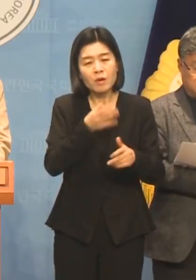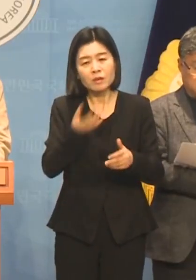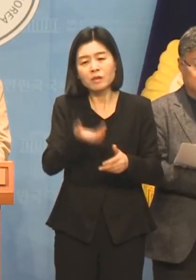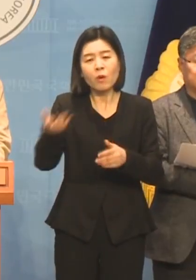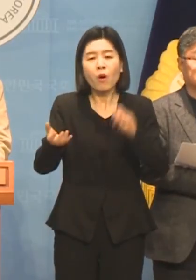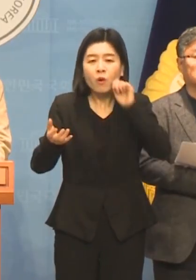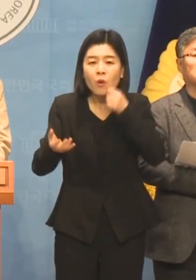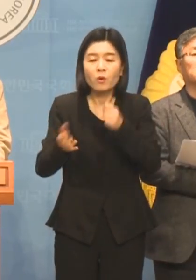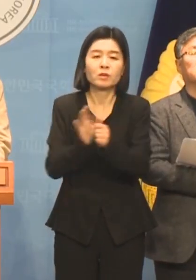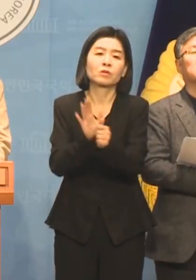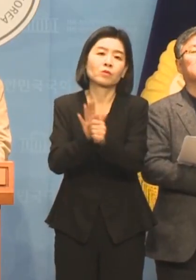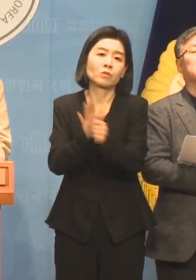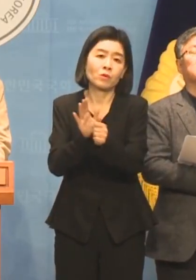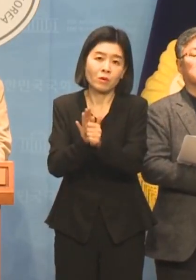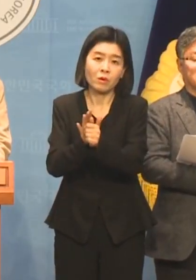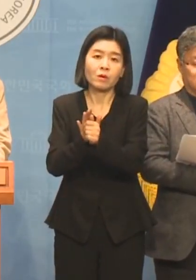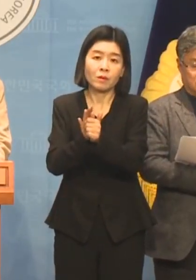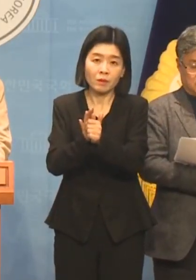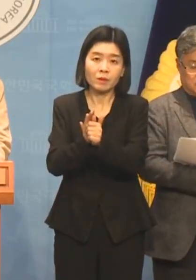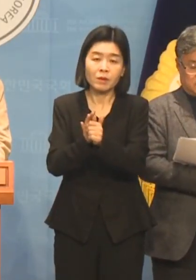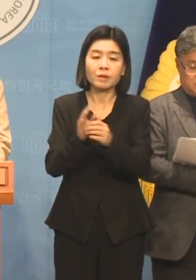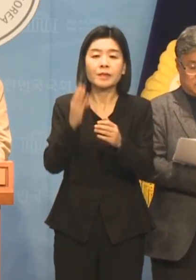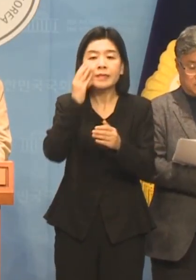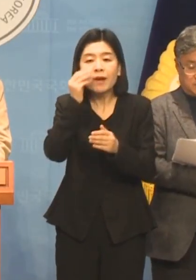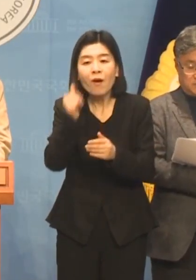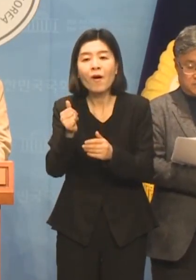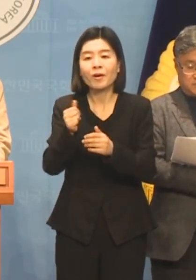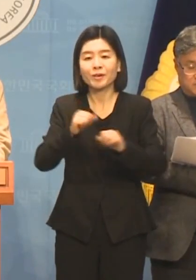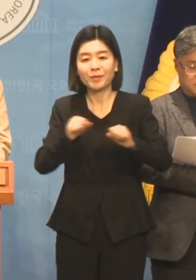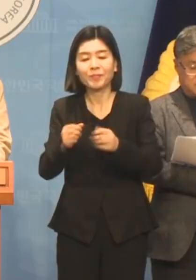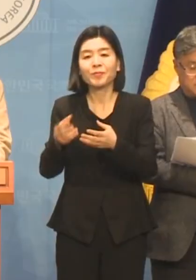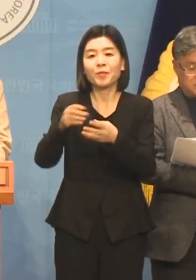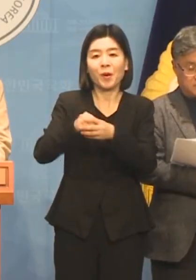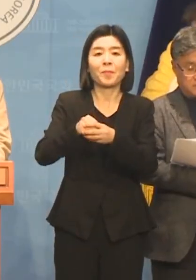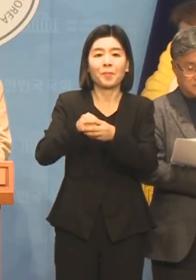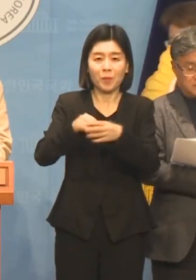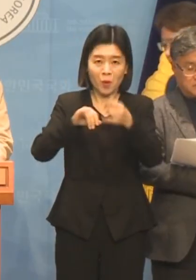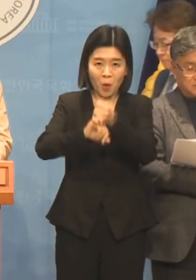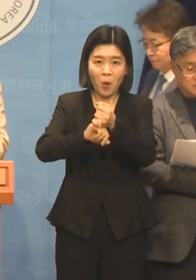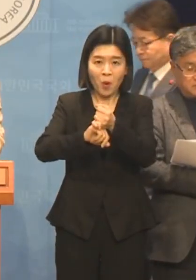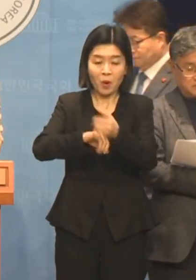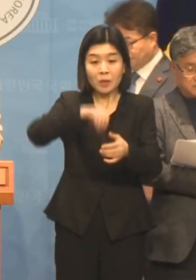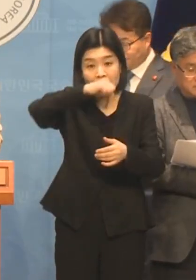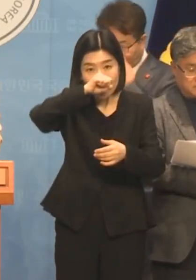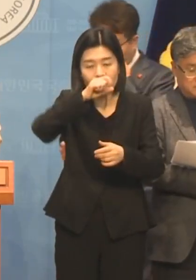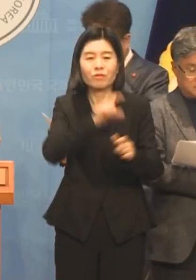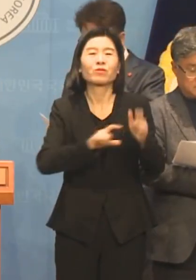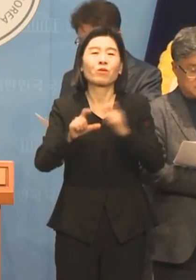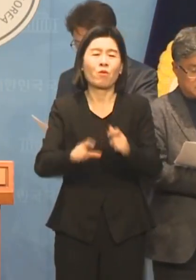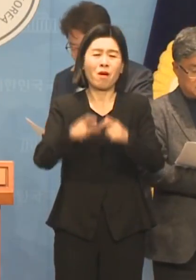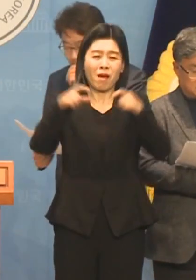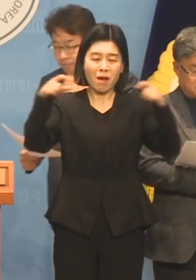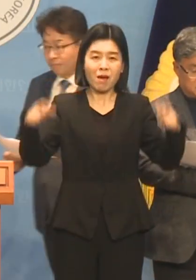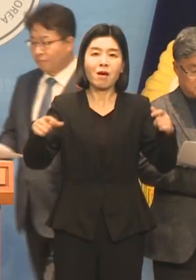적응 대책의 일환으로 반드시 포함되어야 하며 이를 위한 재정은 지금보다 수배 이상 확대되어야 할